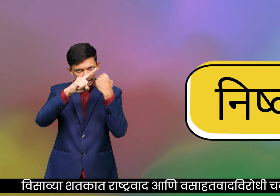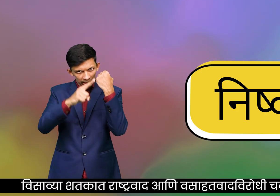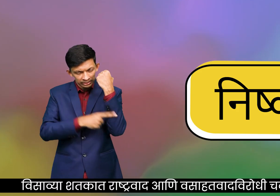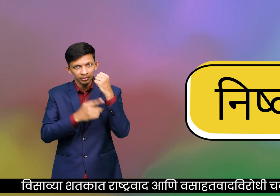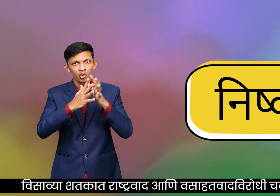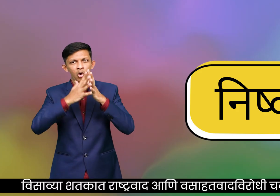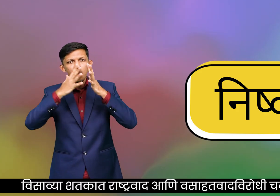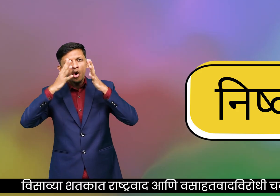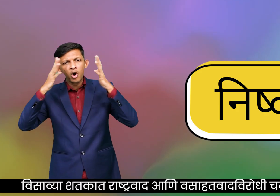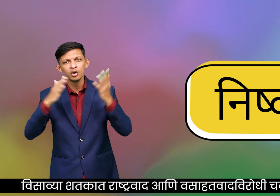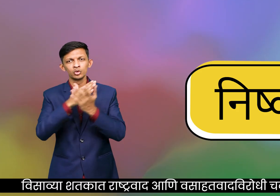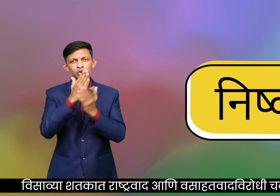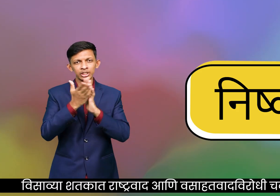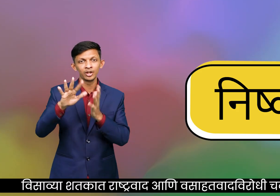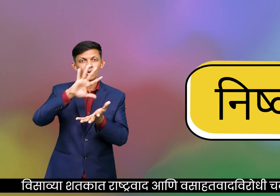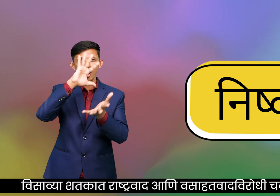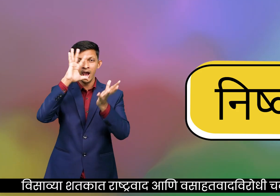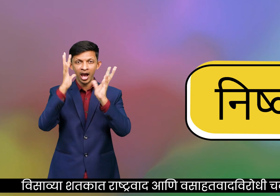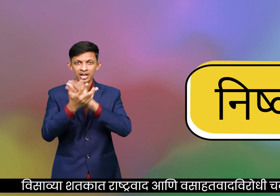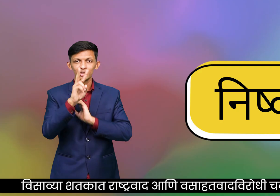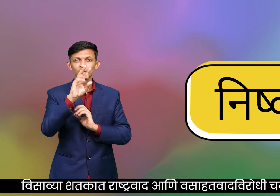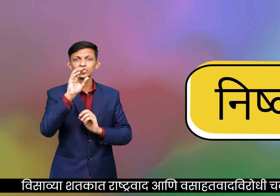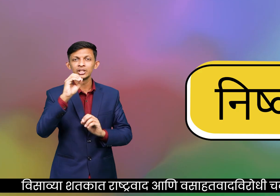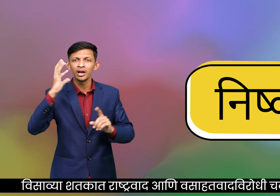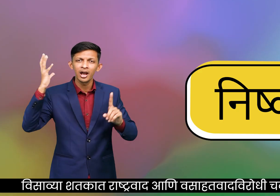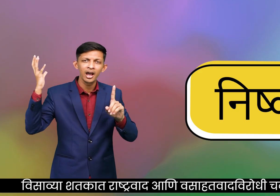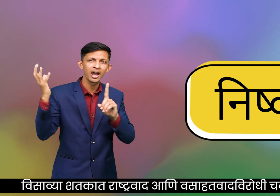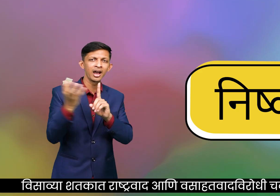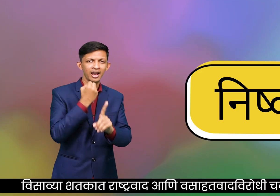20व्या शतकात राष्ट्रवाद आणि वसाहतवाद विरोधी चळवळींच्या